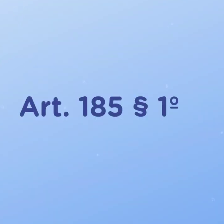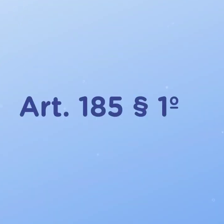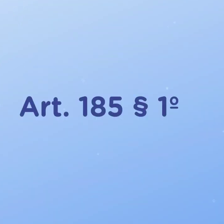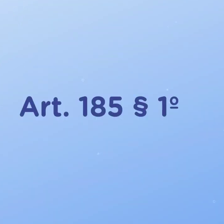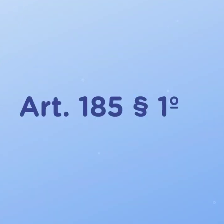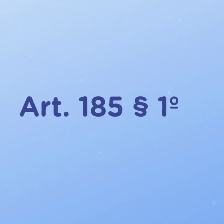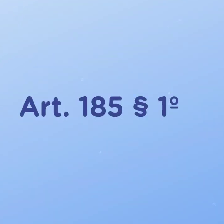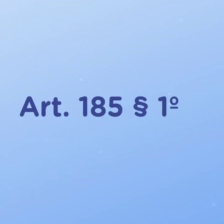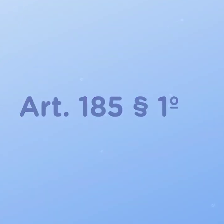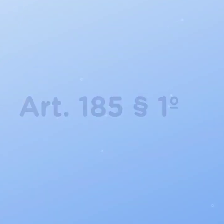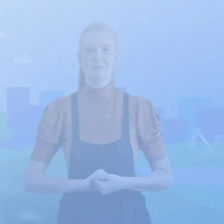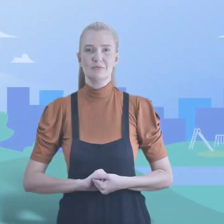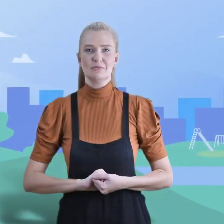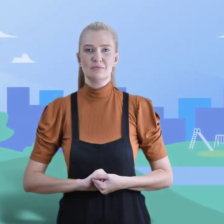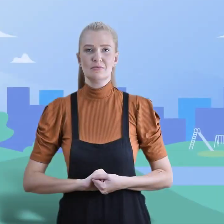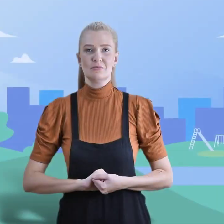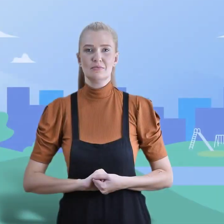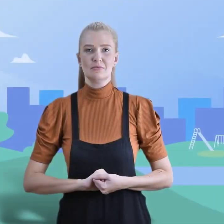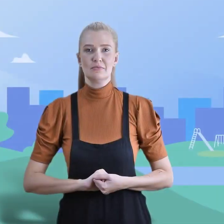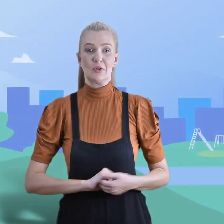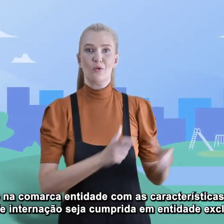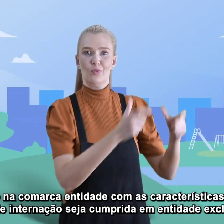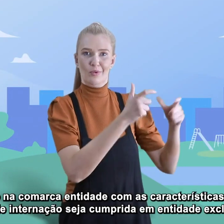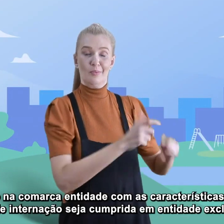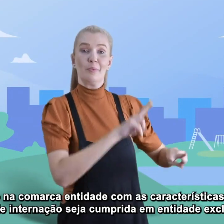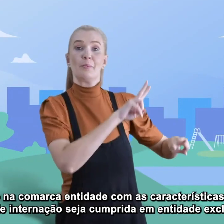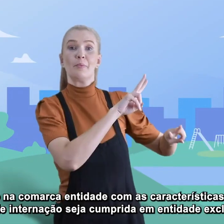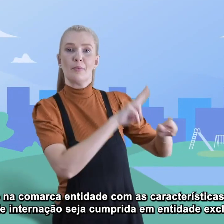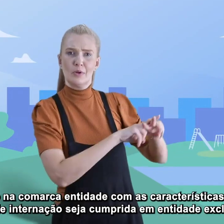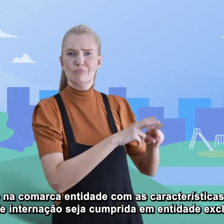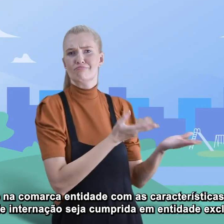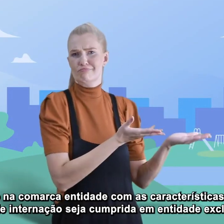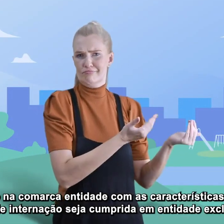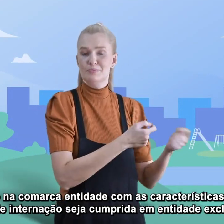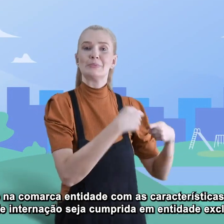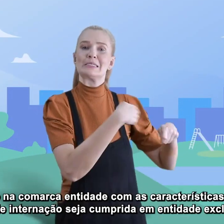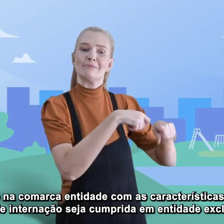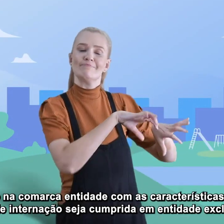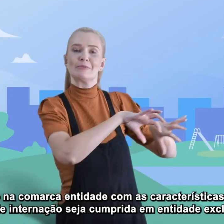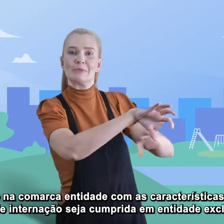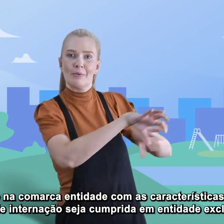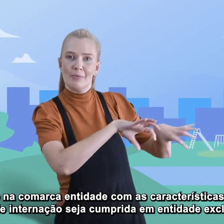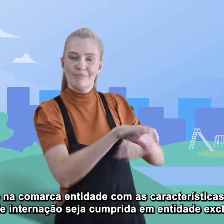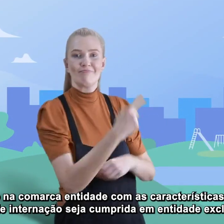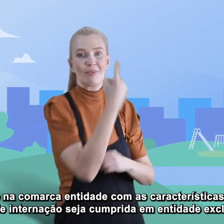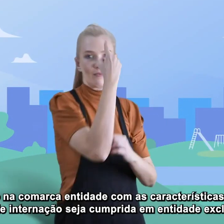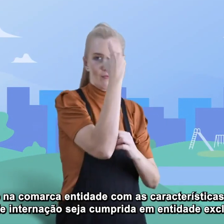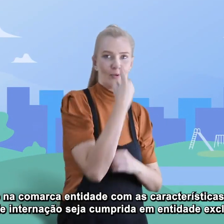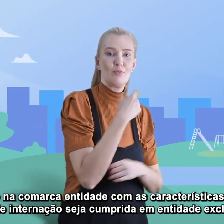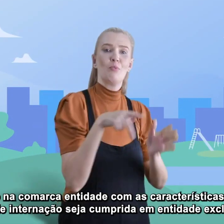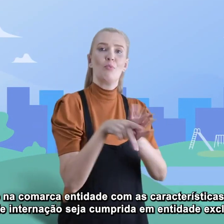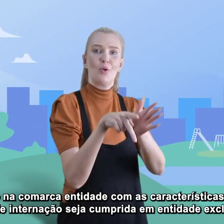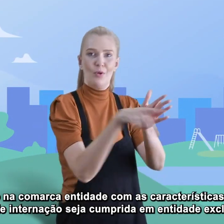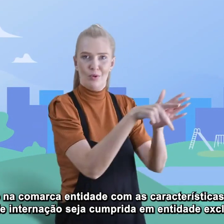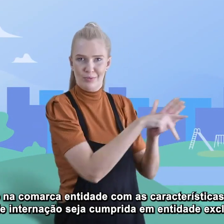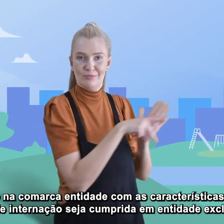Artigo 185, parágrafo 1º. Inexistindo na comarca entidade com características onde a medida de internação seja cumprida